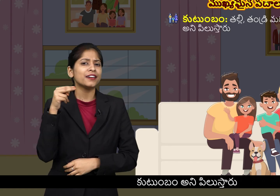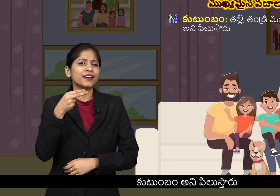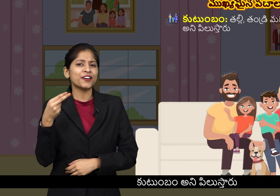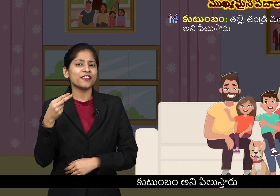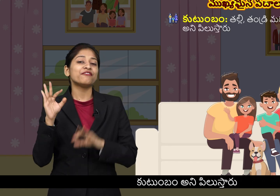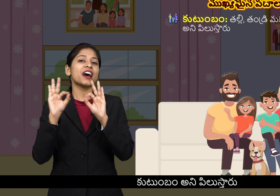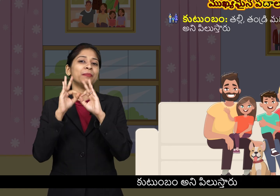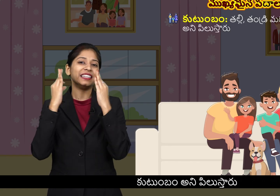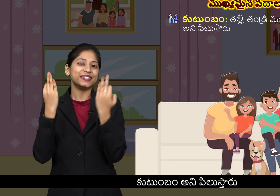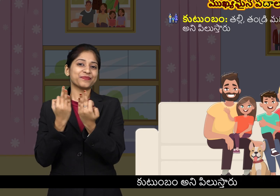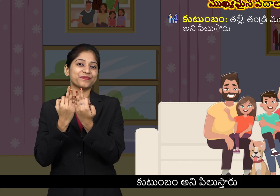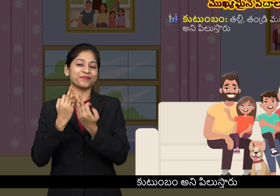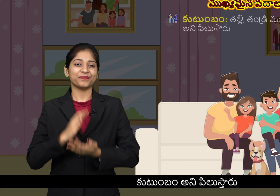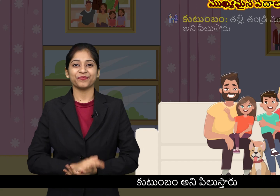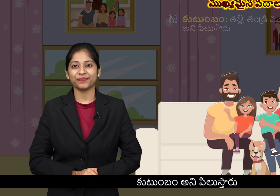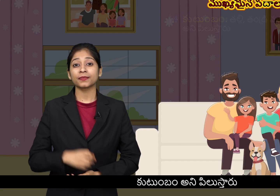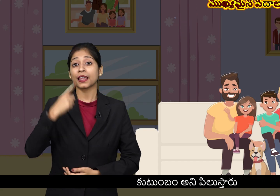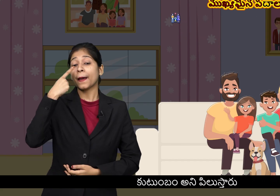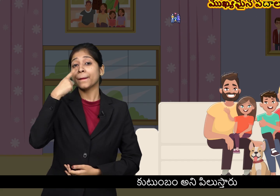అని పిలుస్తారు.